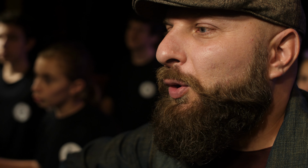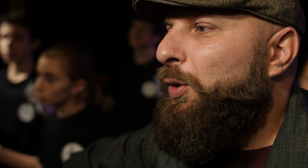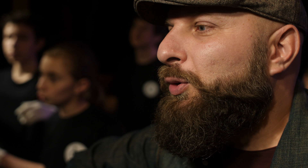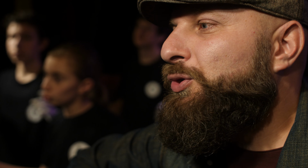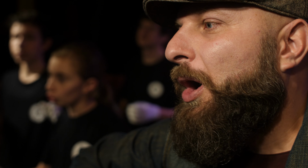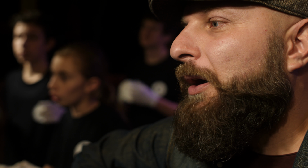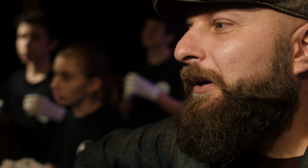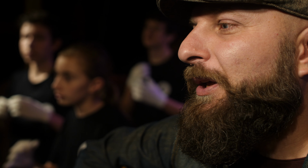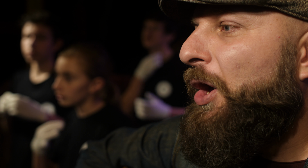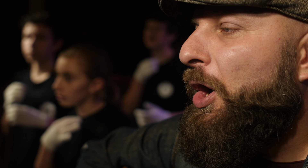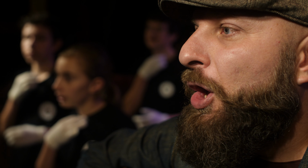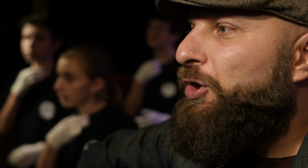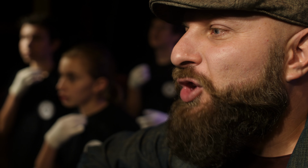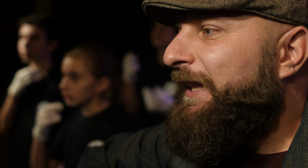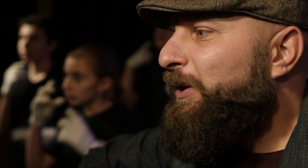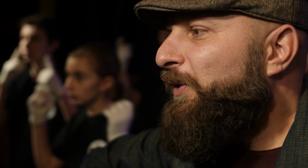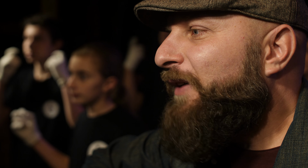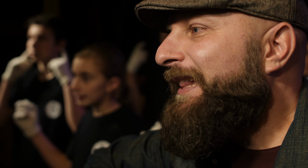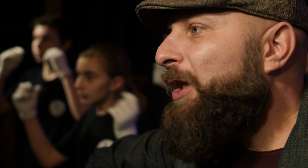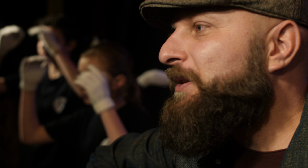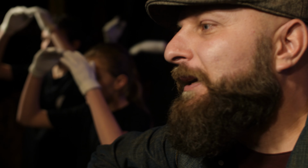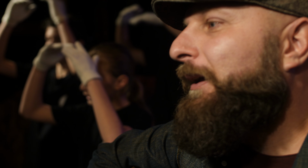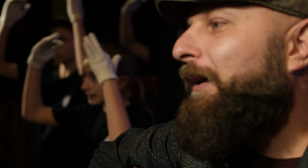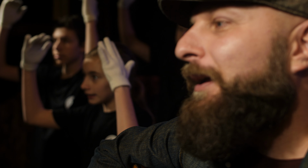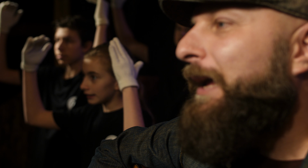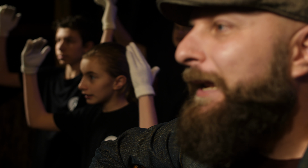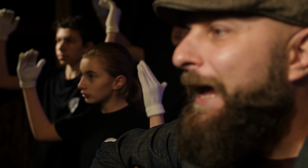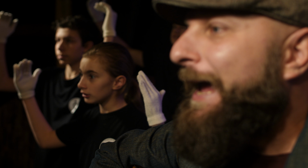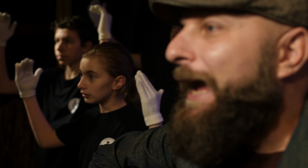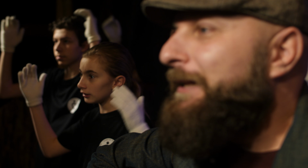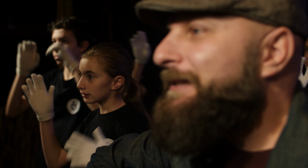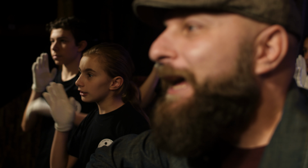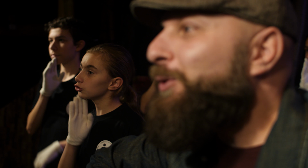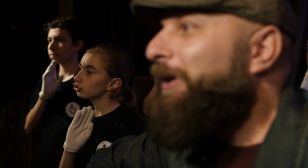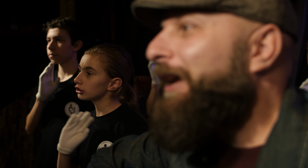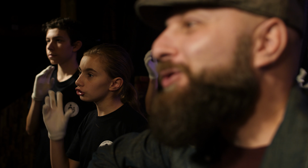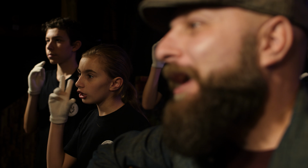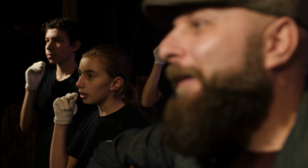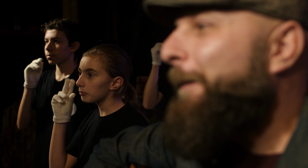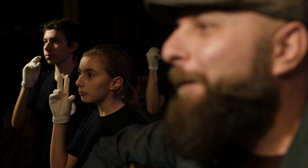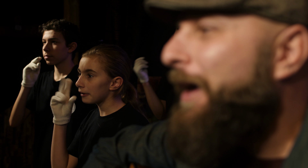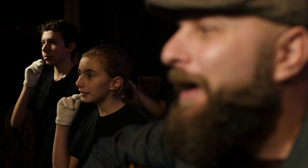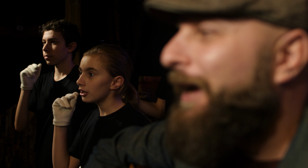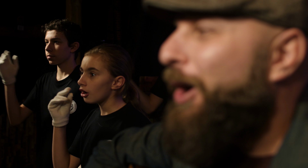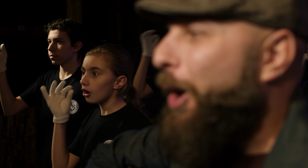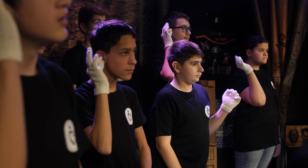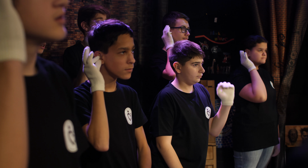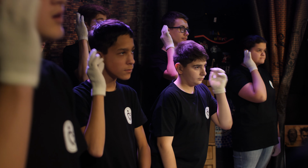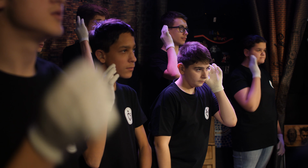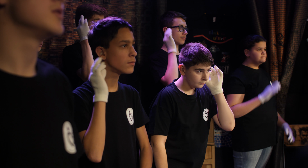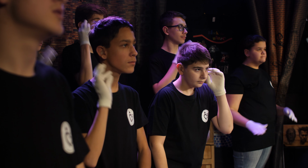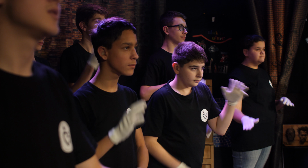Angyalkórus hangja csendül fenn az égen, Egy szerű kis ember